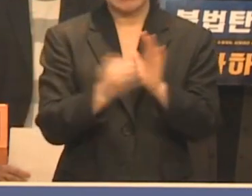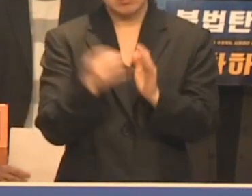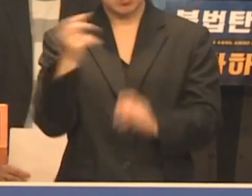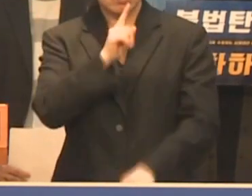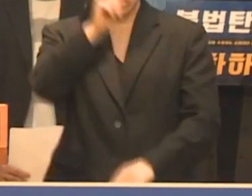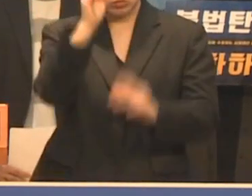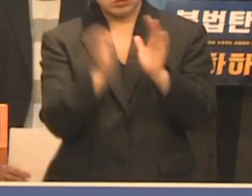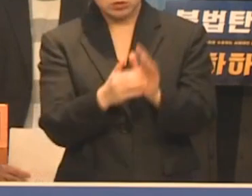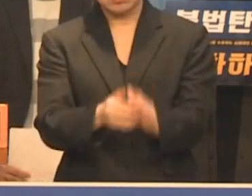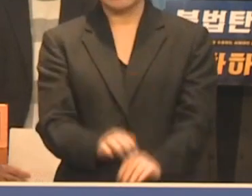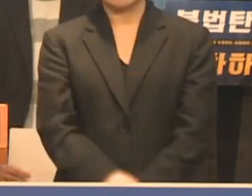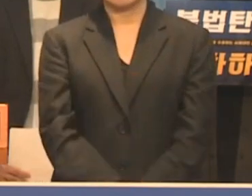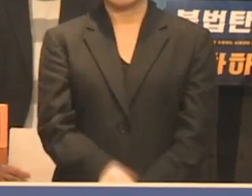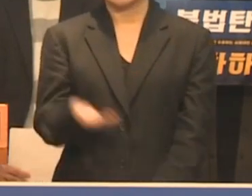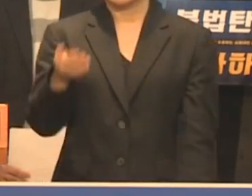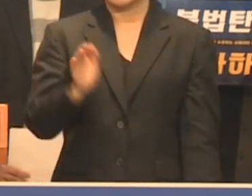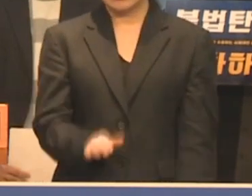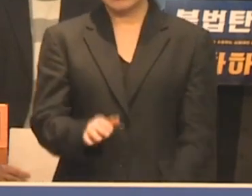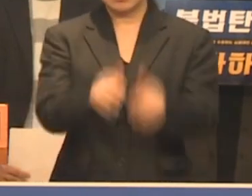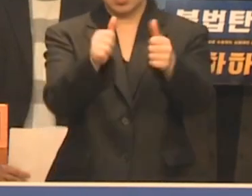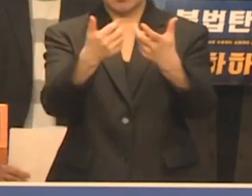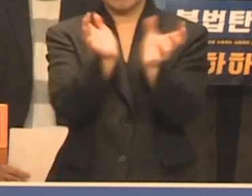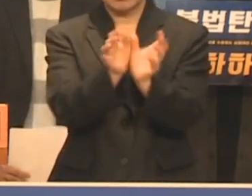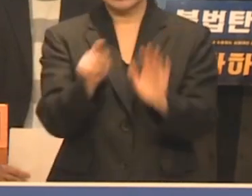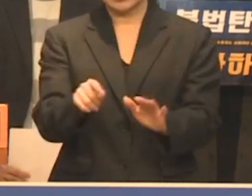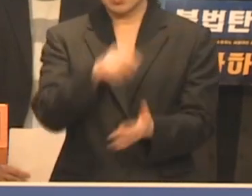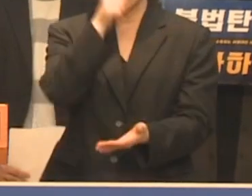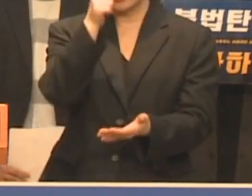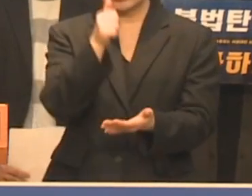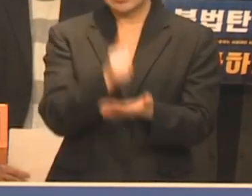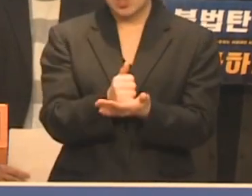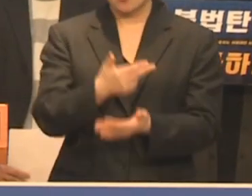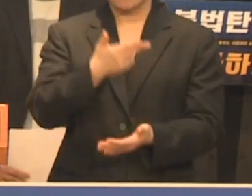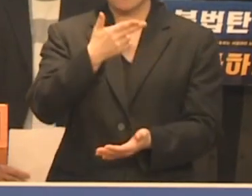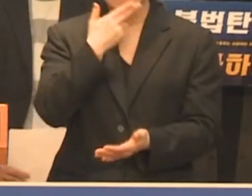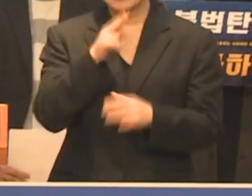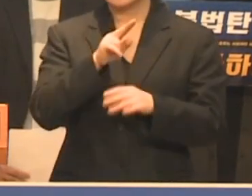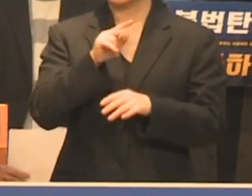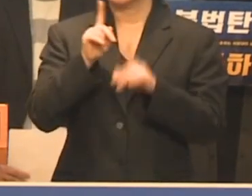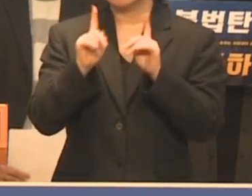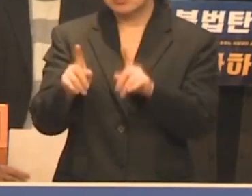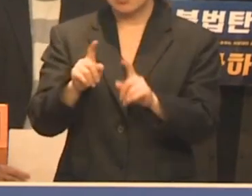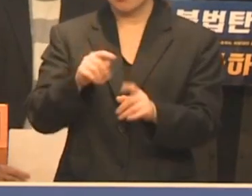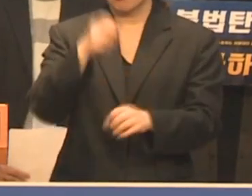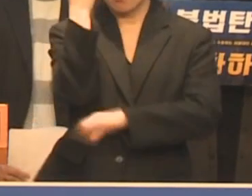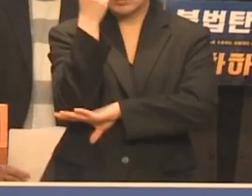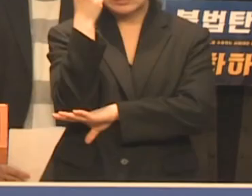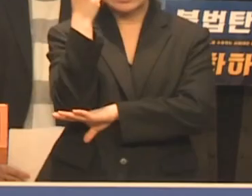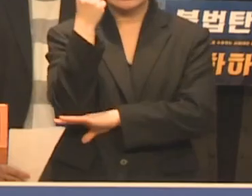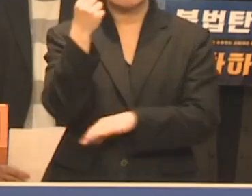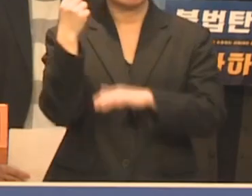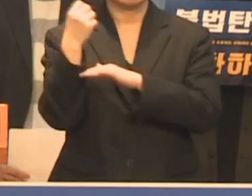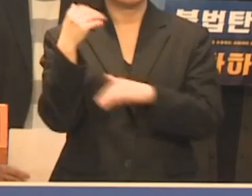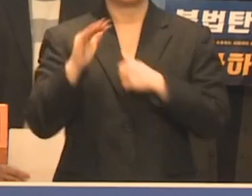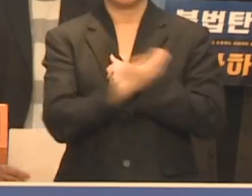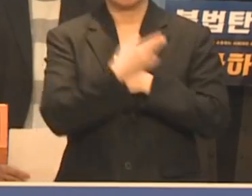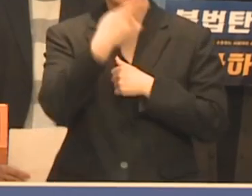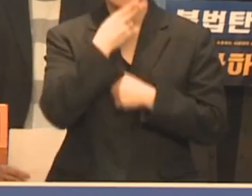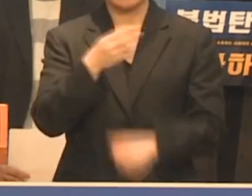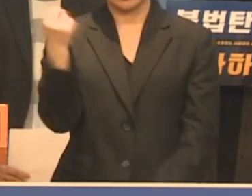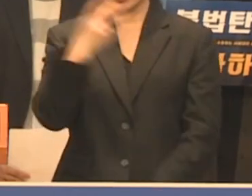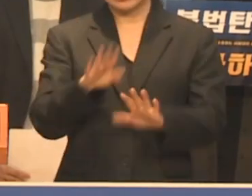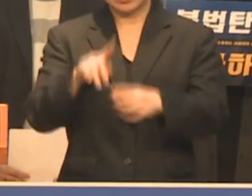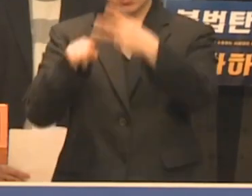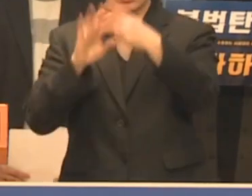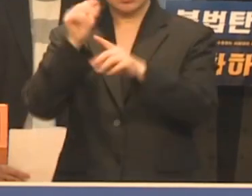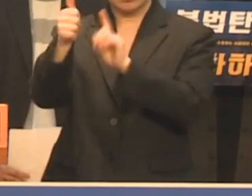기소된 상태였음에도 불구하고 사법부는 무죄 추정의 원칙과 불구속 수사 원칙을 지키지 않았음을 비판합니다. 더불어 오늘은